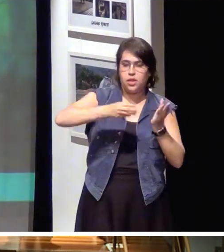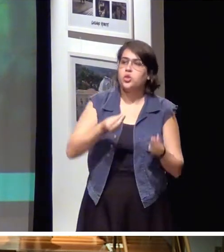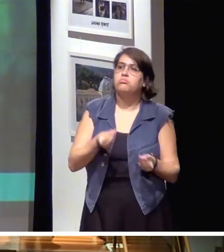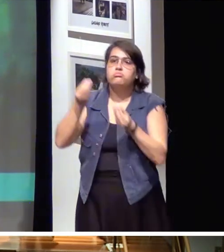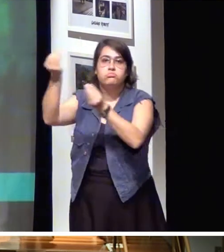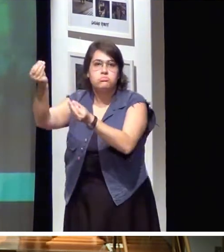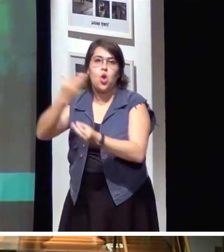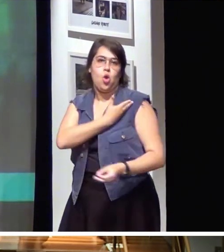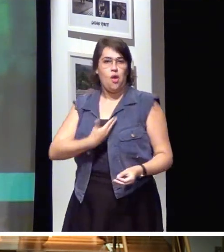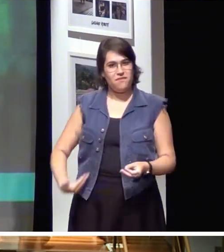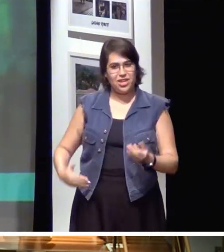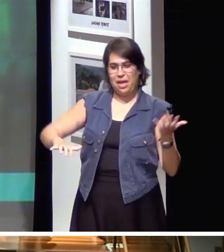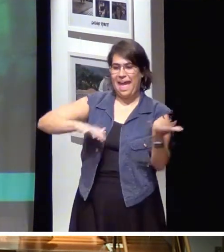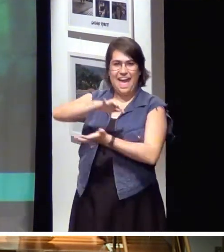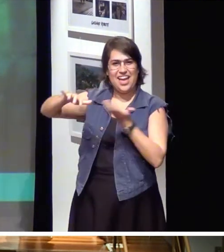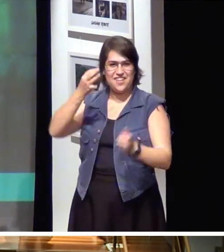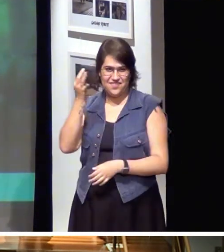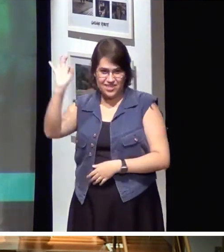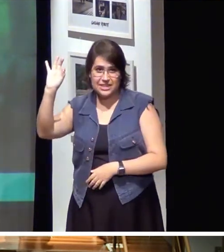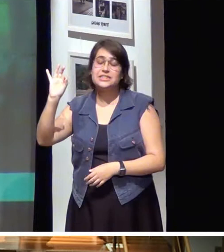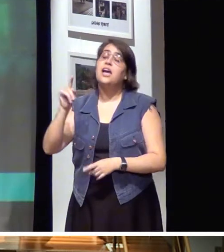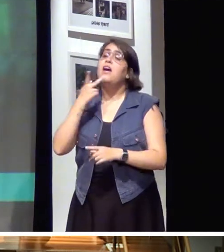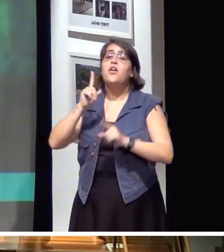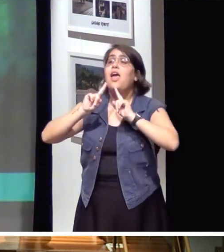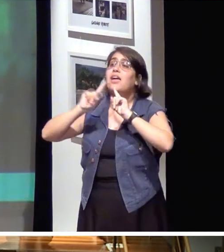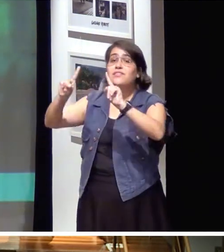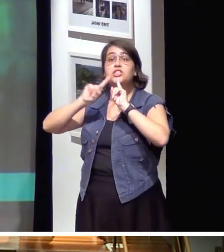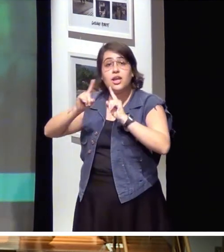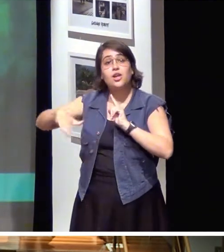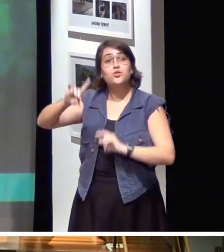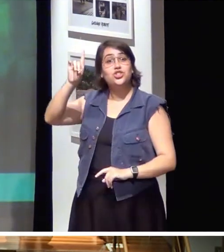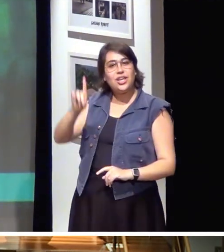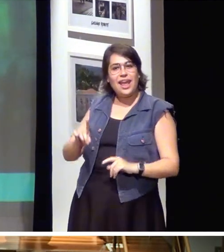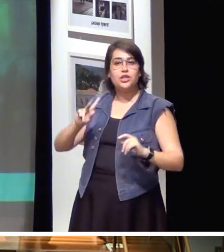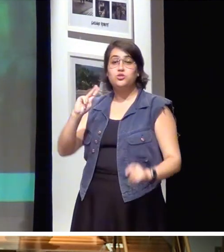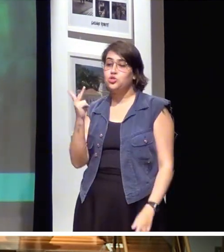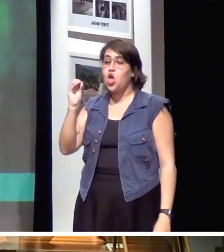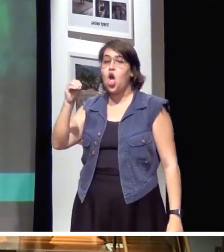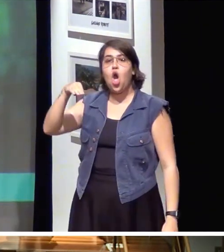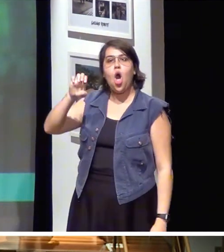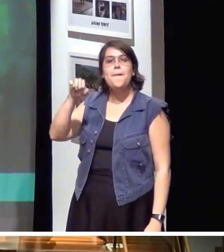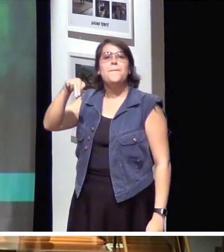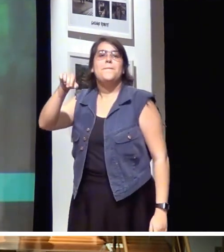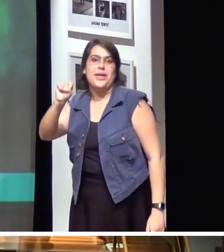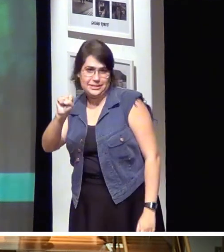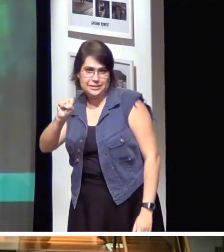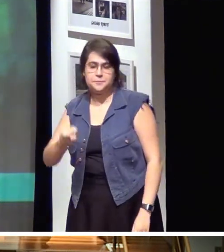um documento que foi entregue ao líder da Revolução Francesa, reivindicando alguns direitos, os direitos